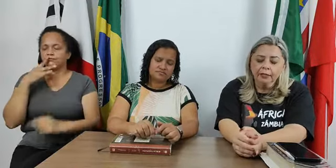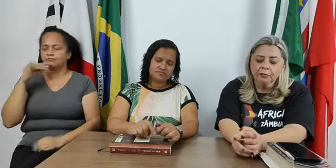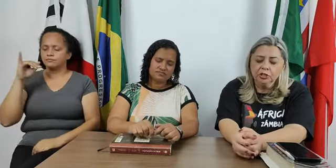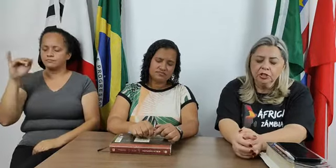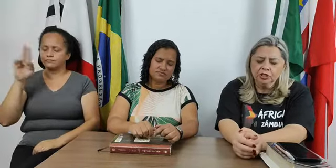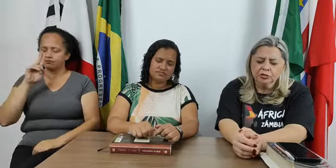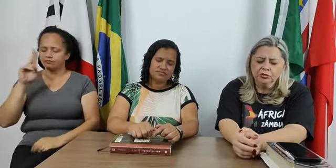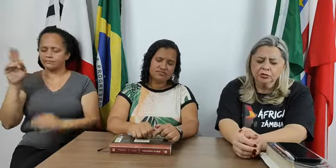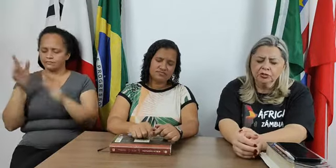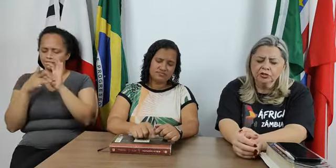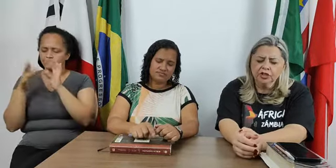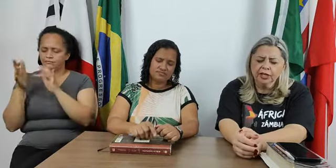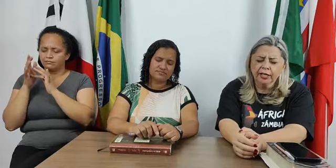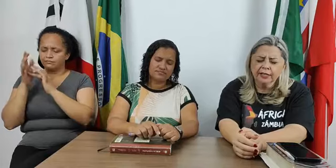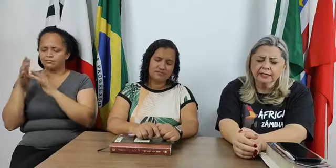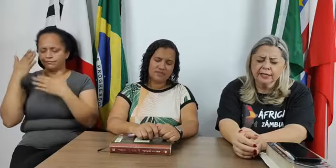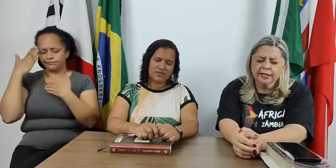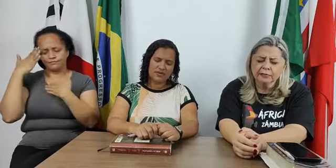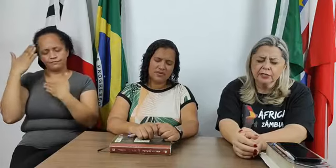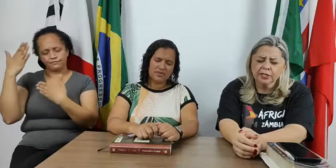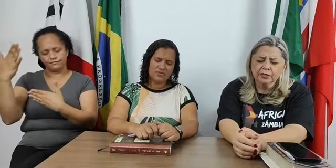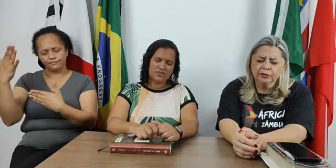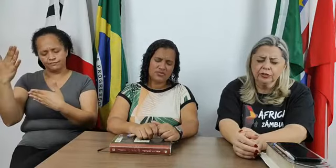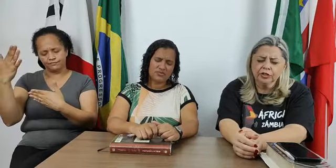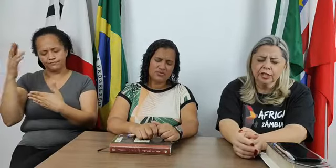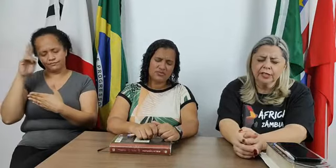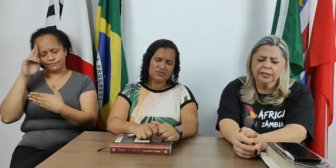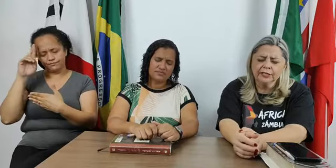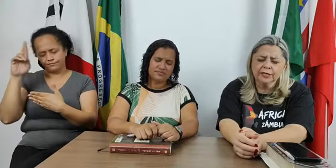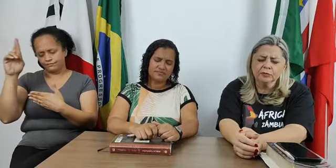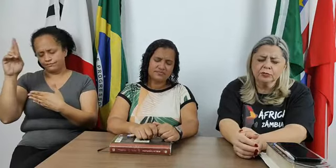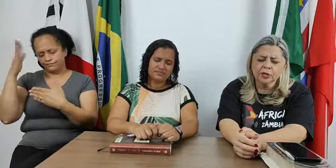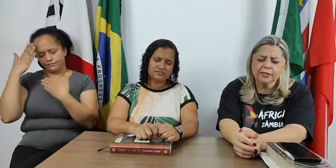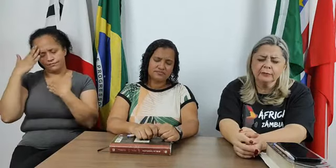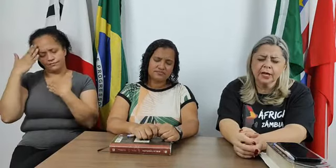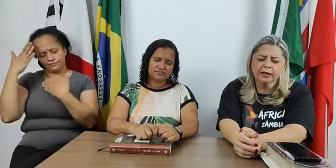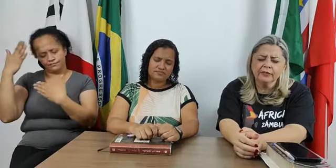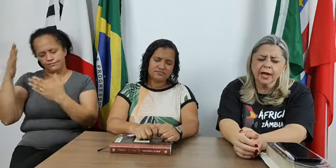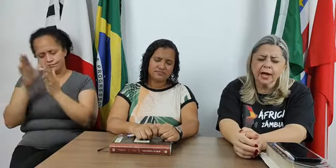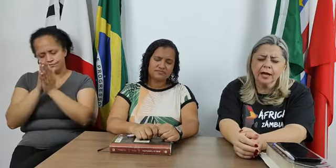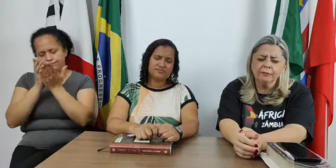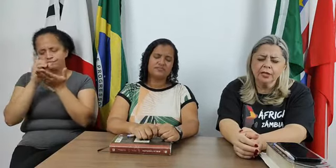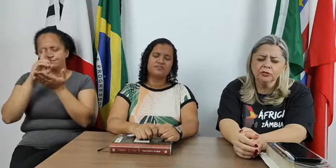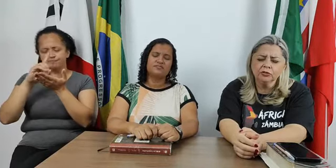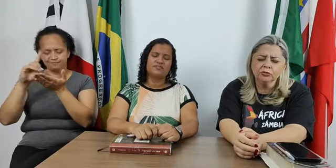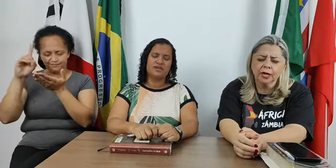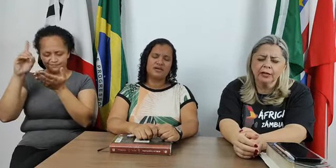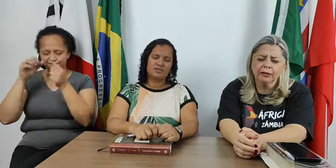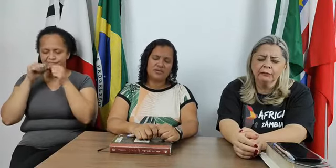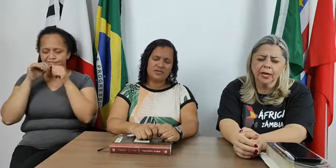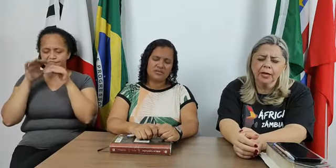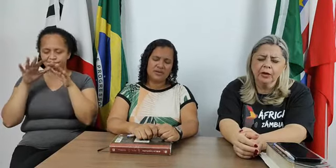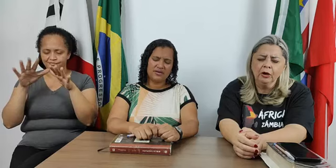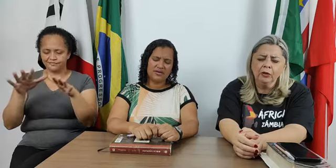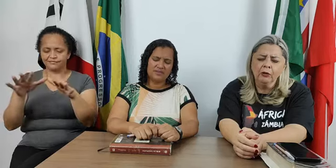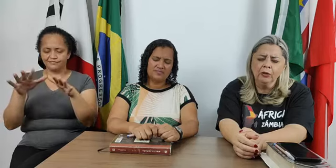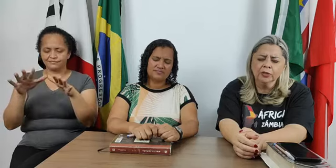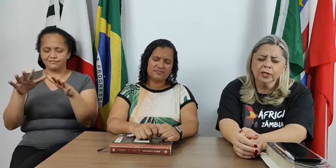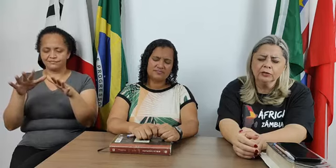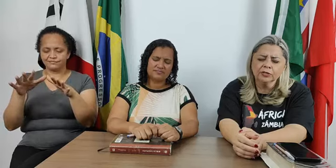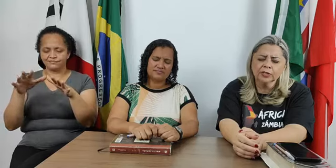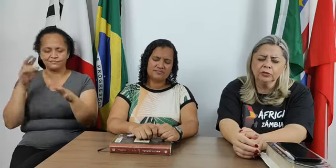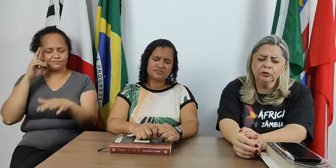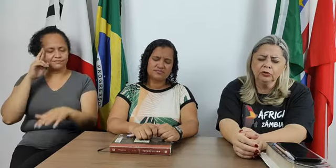Pai, em nome de Jesus, nós te agradecemos, Senhor. Te agradecemos por essa palavra abençoada, Pai.